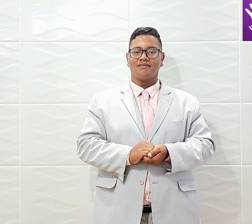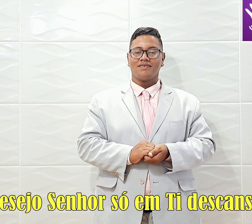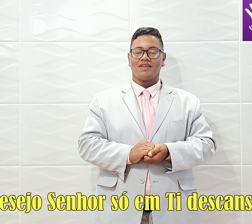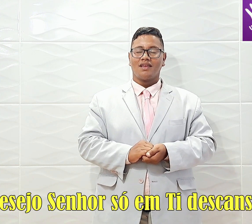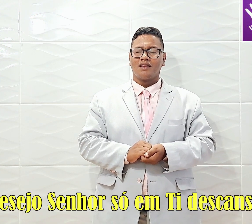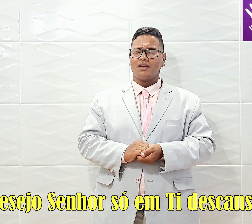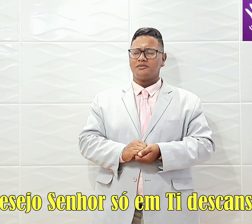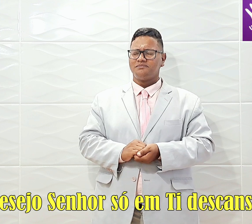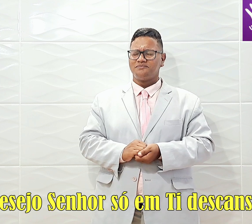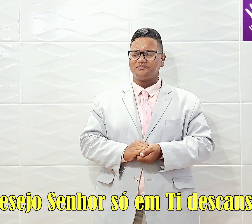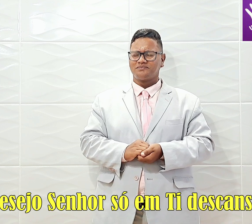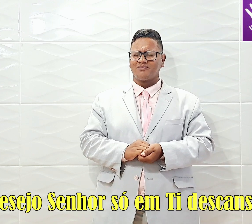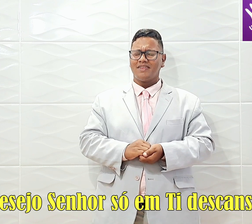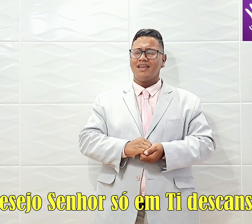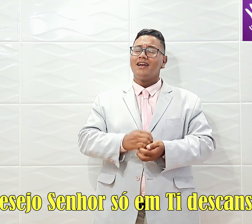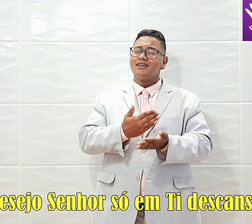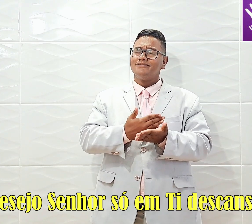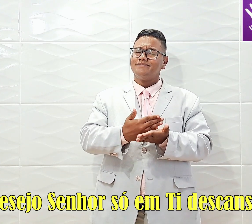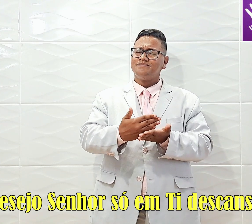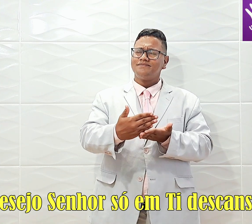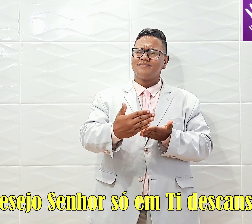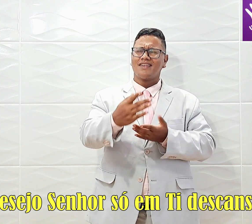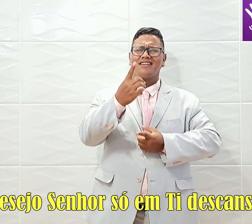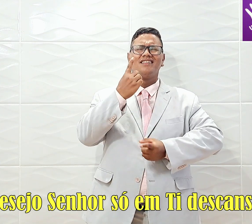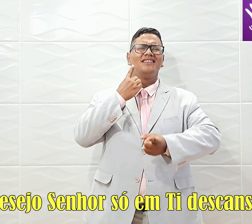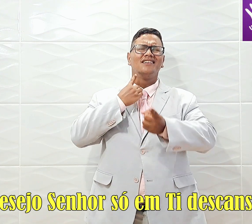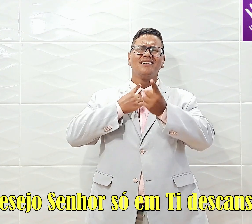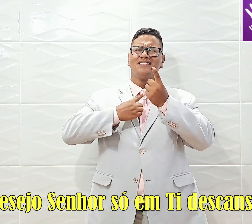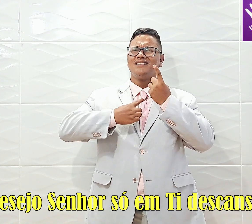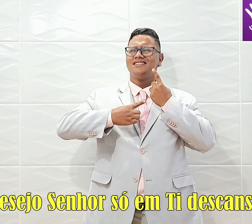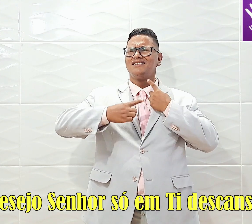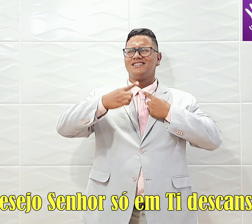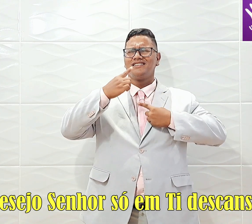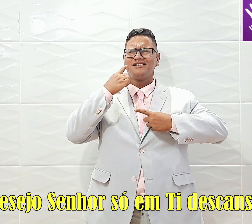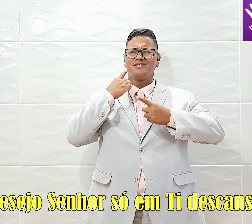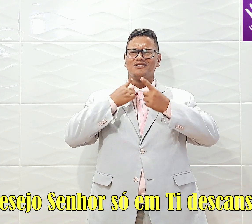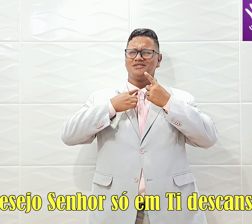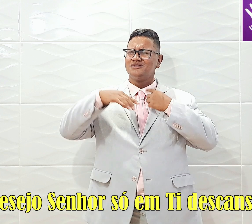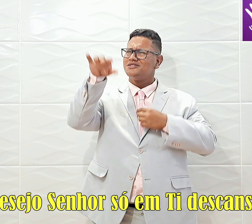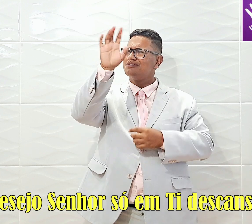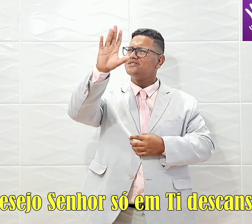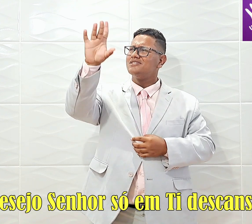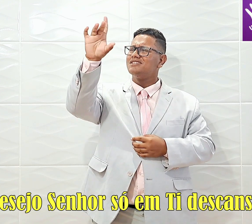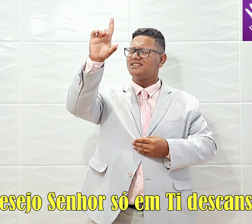Eu desejo, Senhor. Só em ti